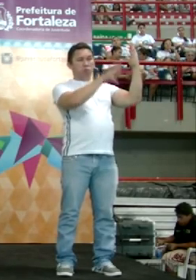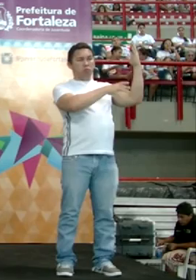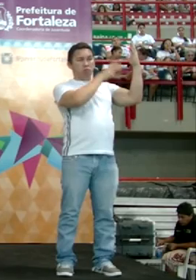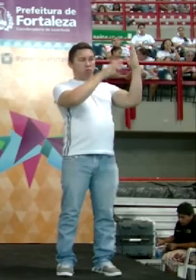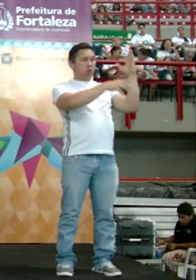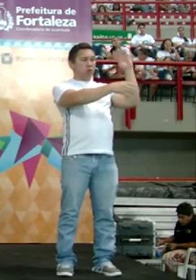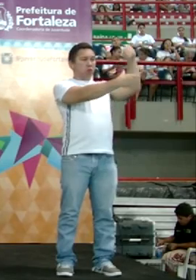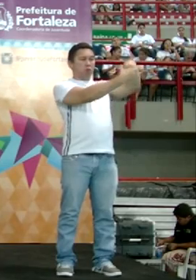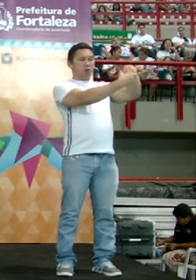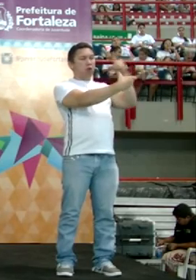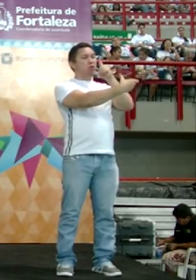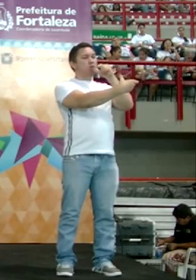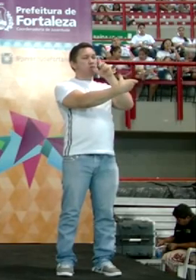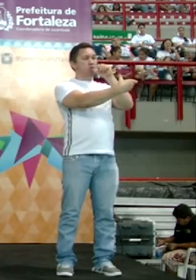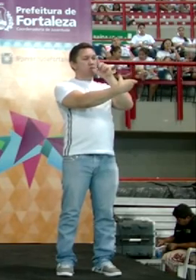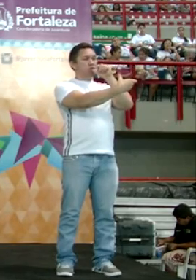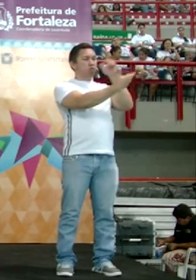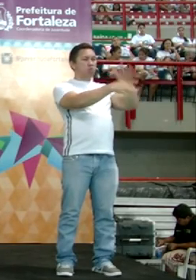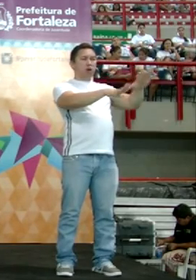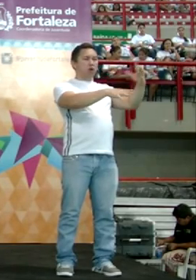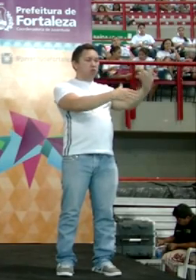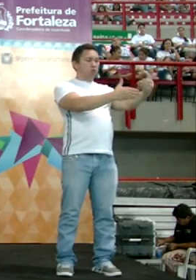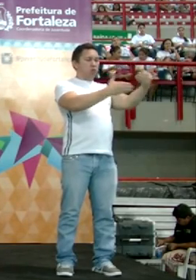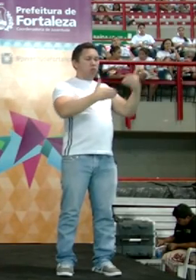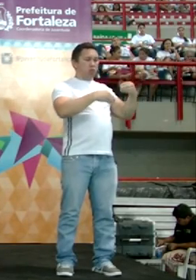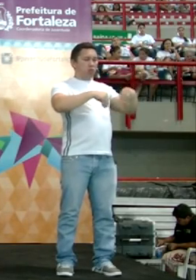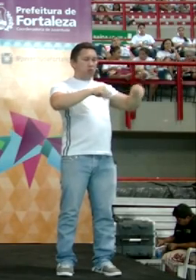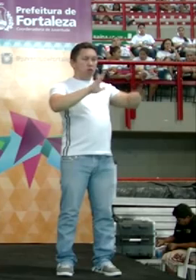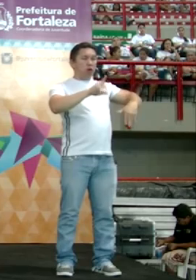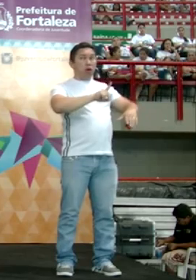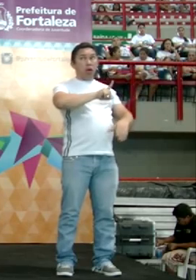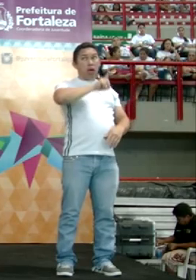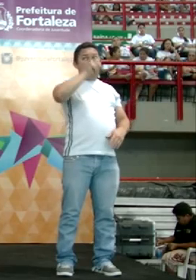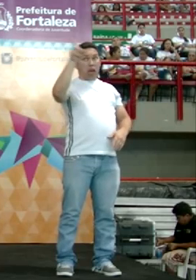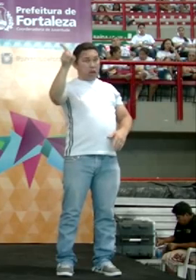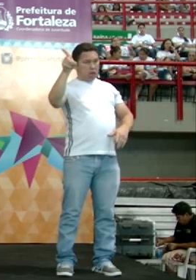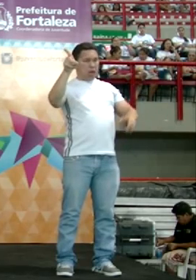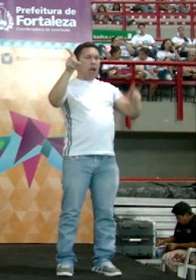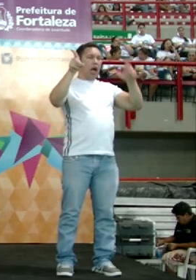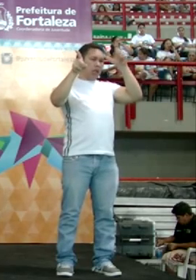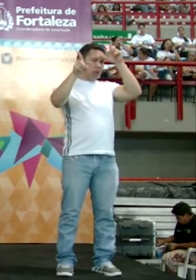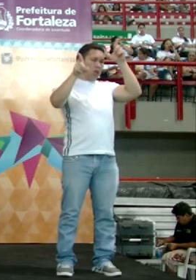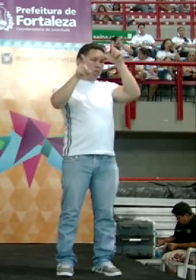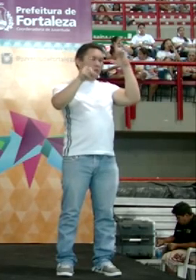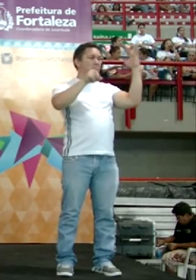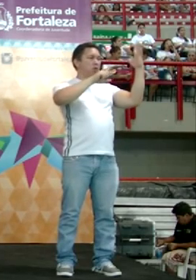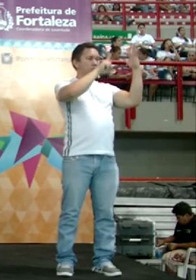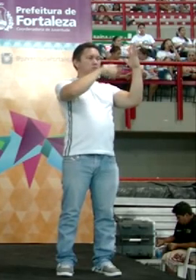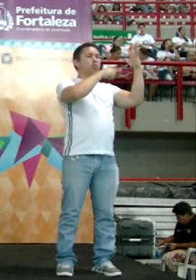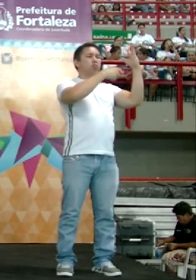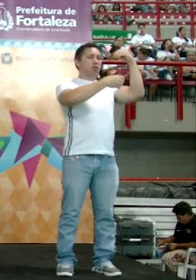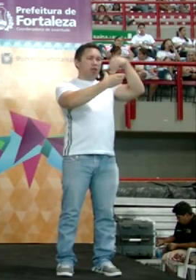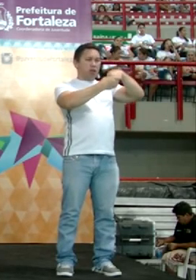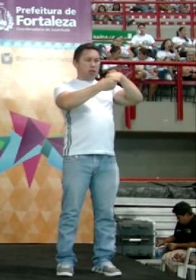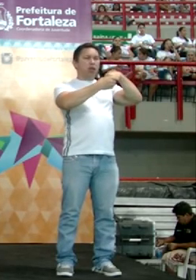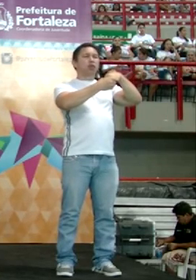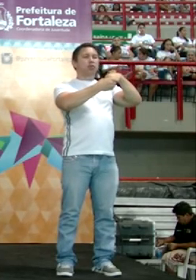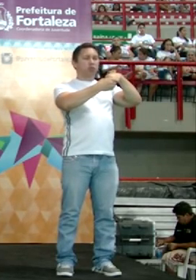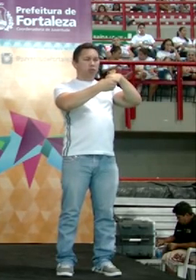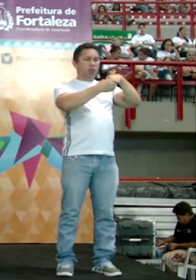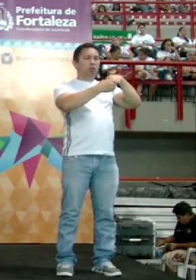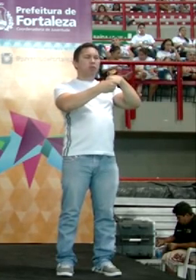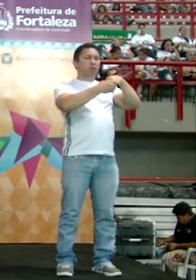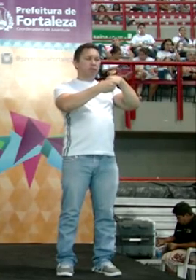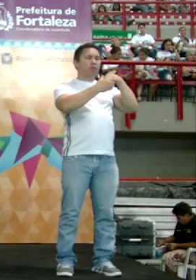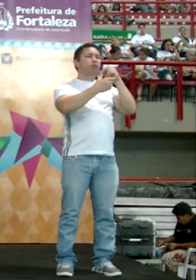no mar, eles são colocados no continente. Na Alemanha tem muito aerogerador no mar, tá?